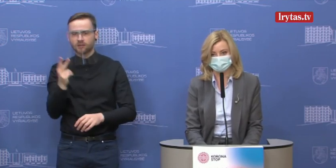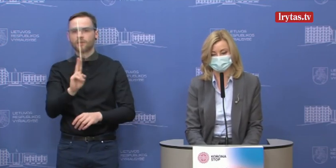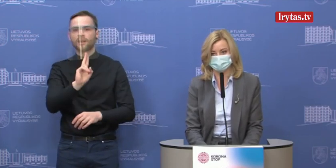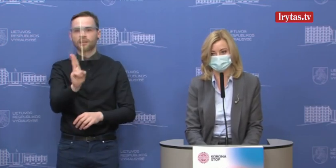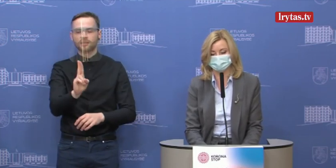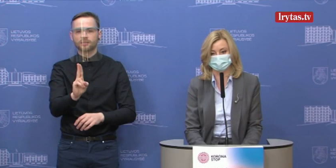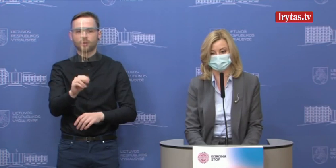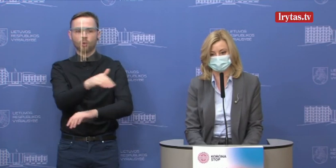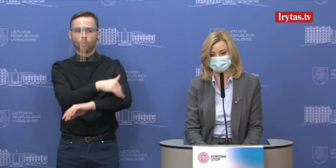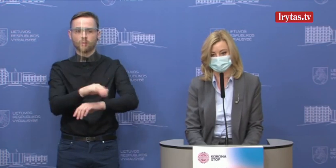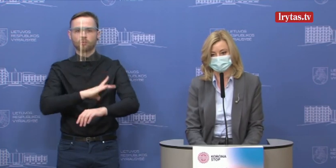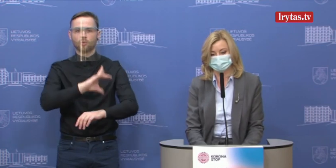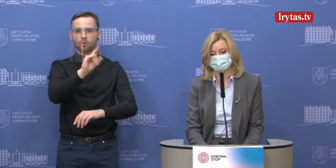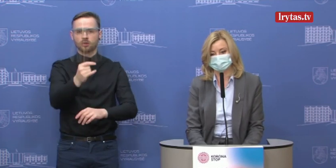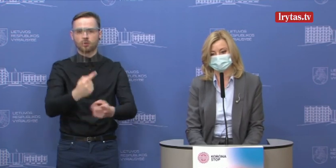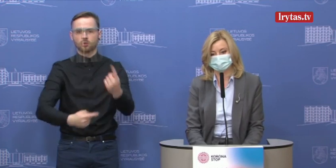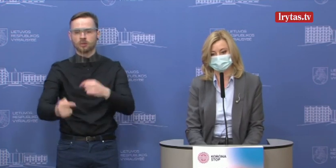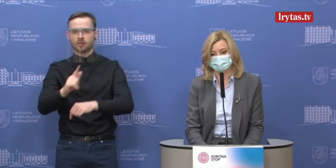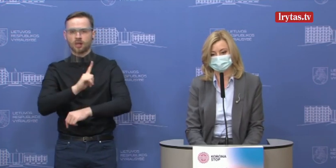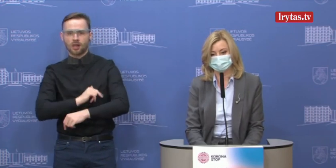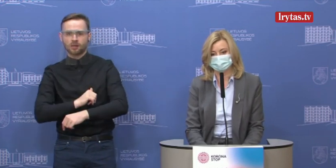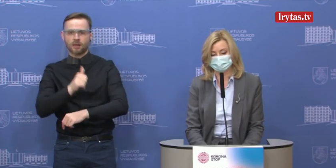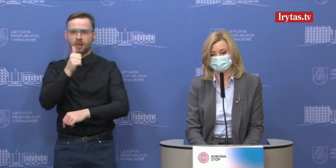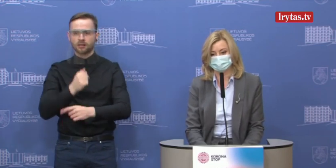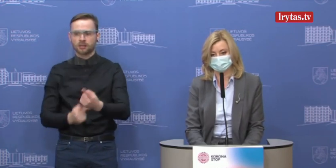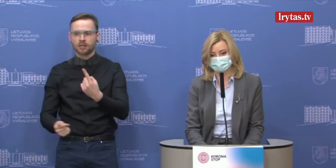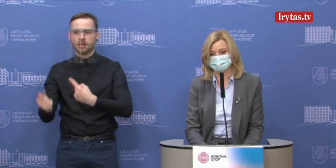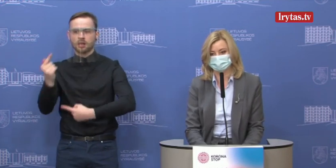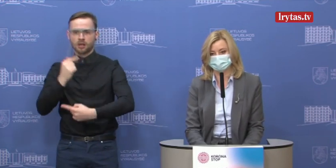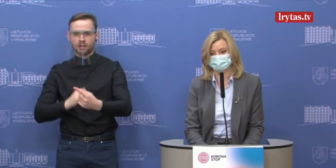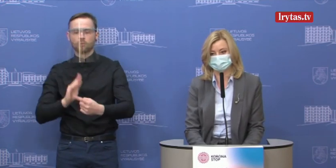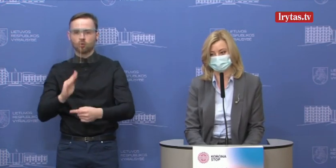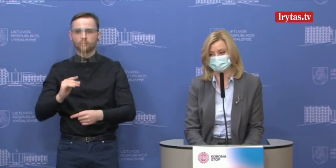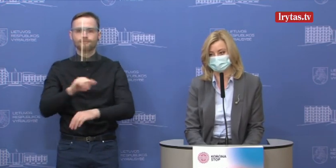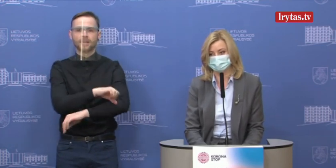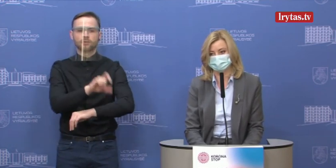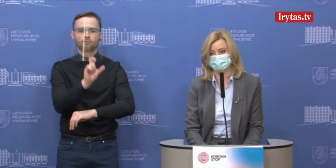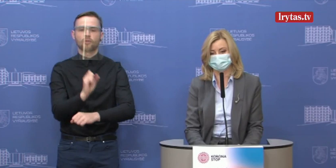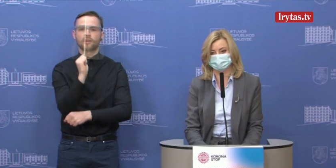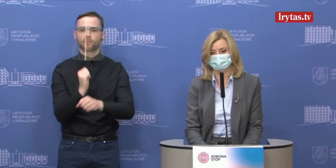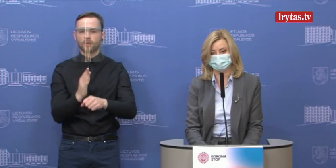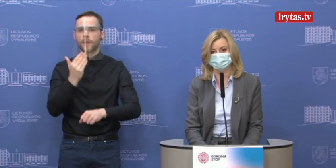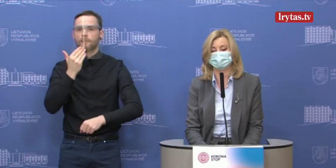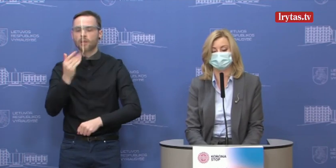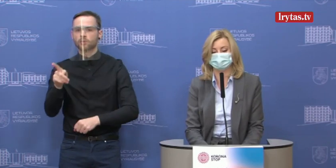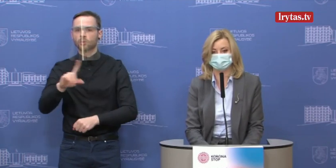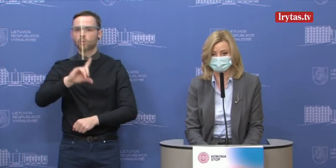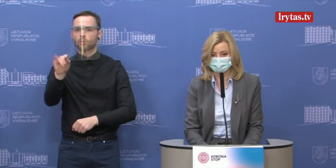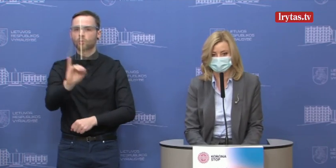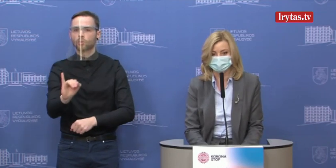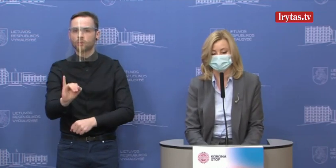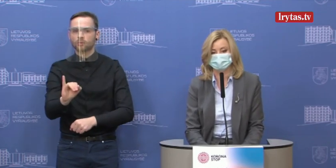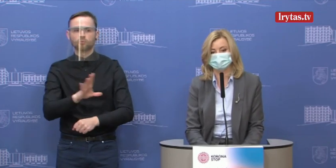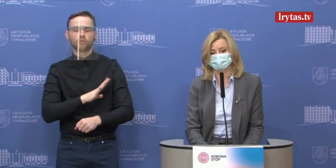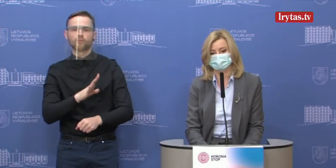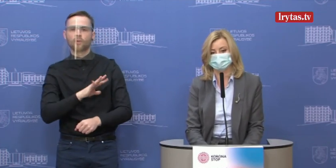per Latviją arba per Estiją, tai pasieniečiai be abejo paklaus, iš kur jūs važiuojate ir jeigu ir reikia